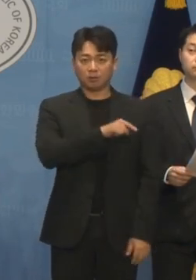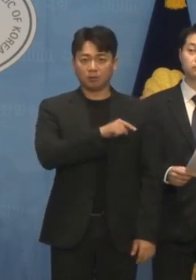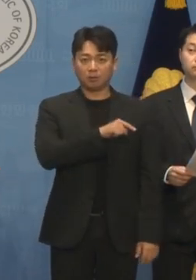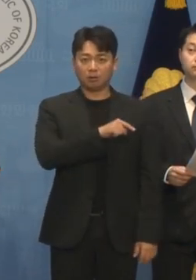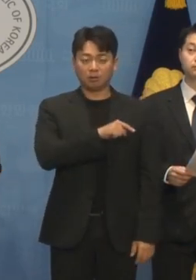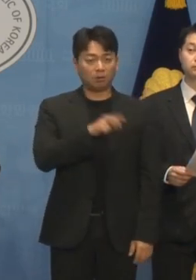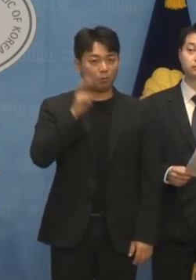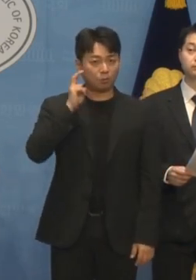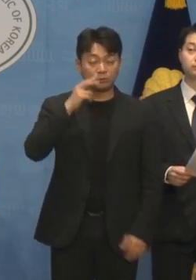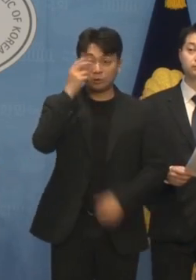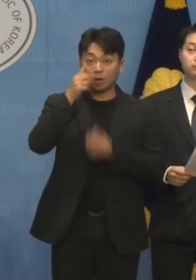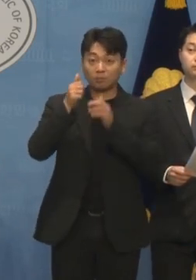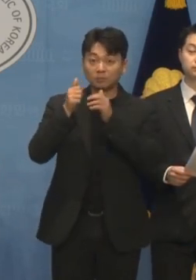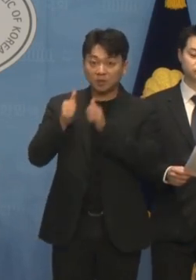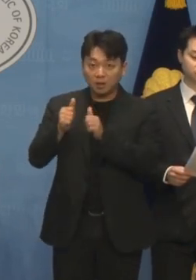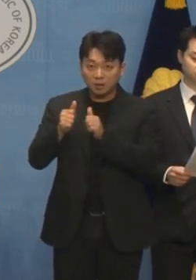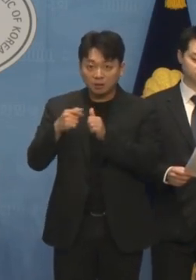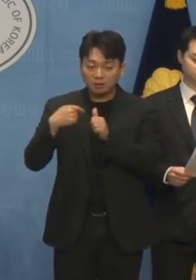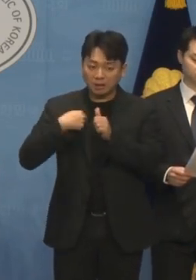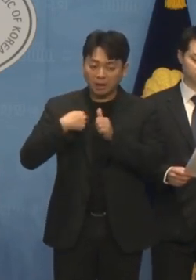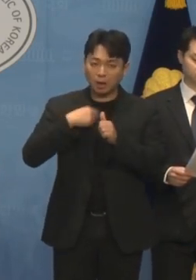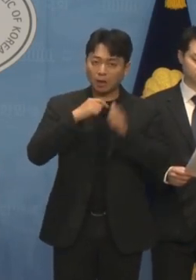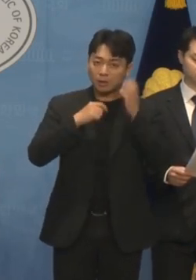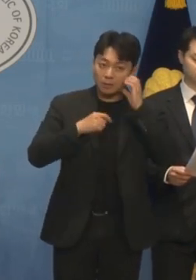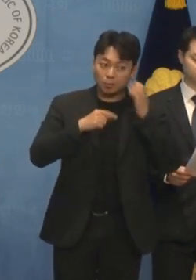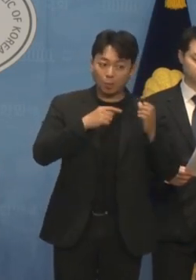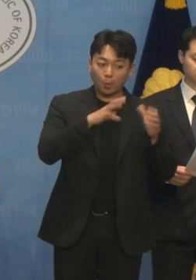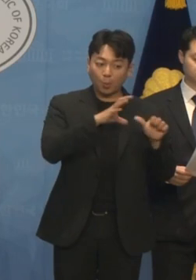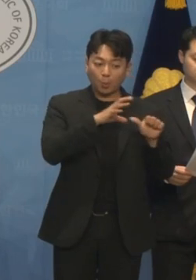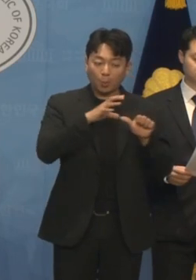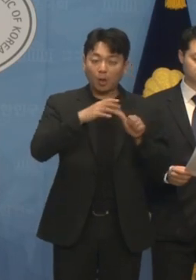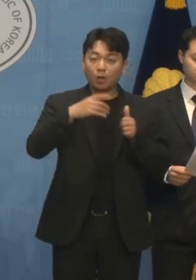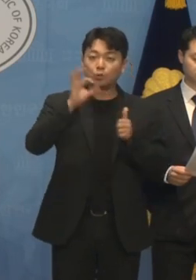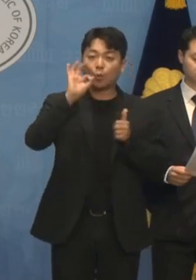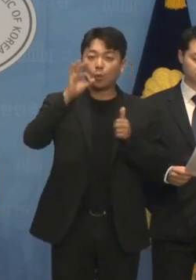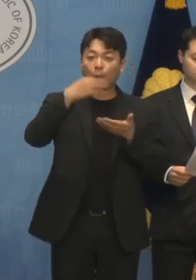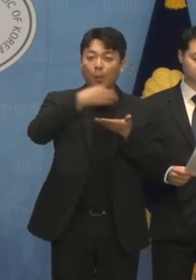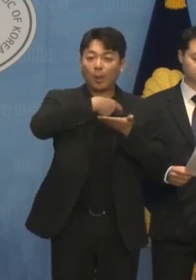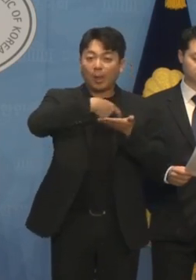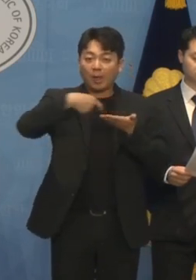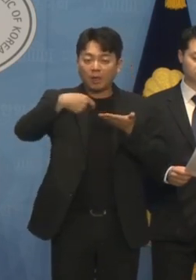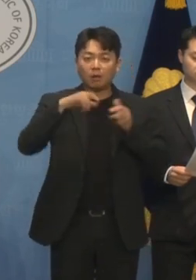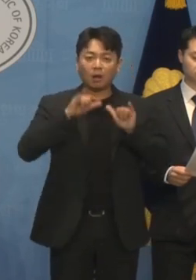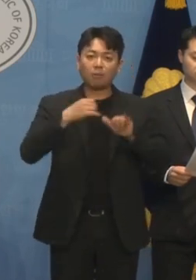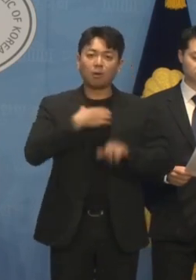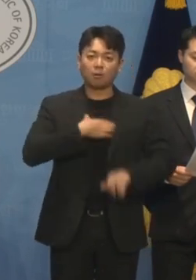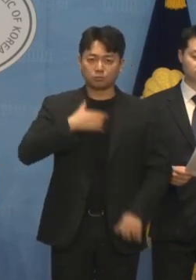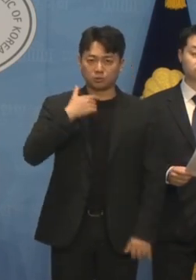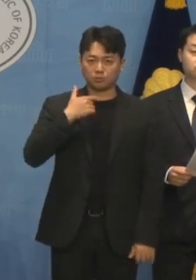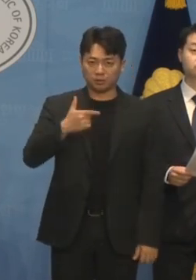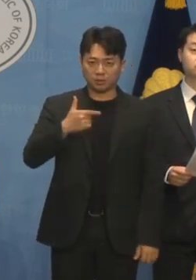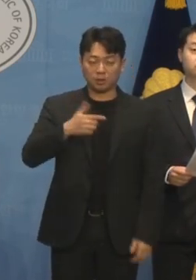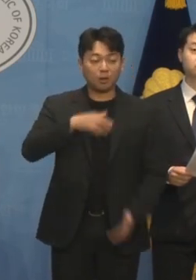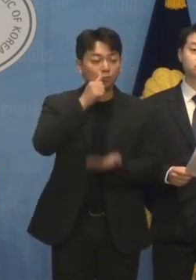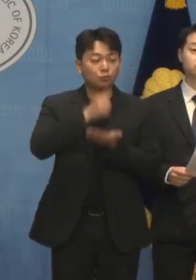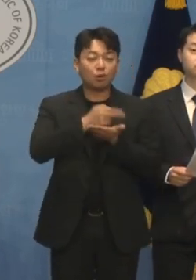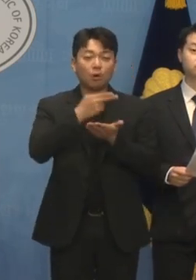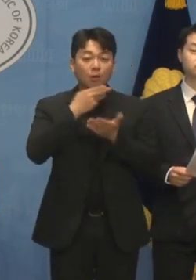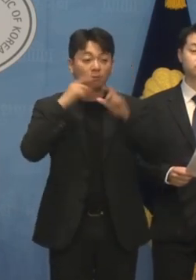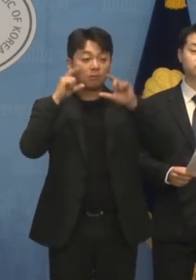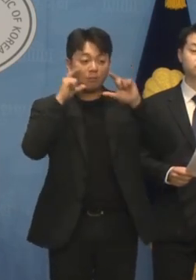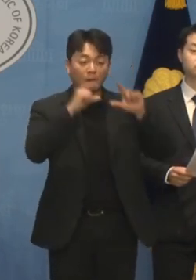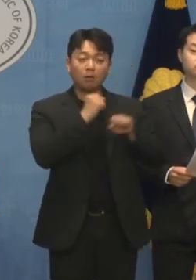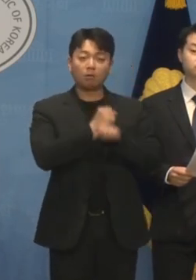범죄로 이어질 수 있습니다 조회의 경와 무혐 사실을 즉시 당사자에 통보해야